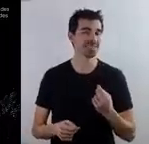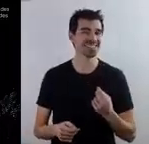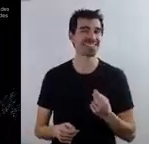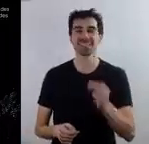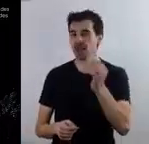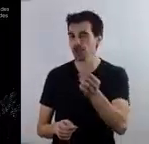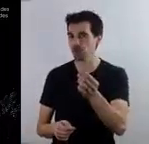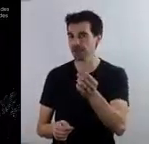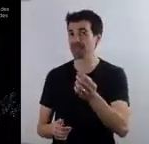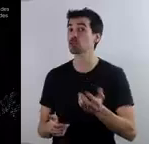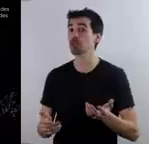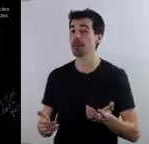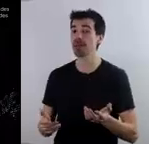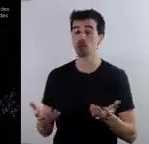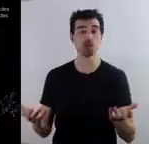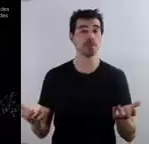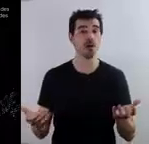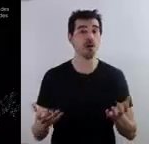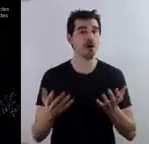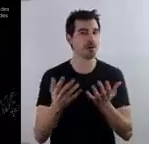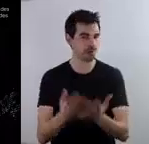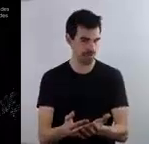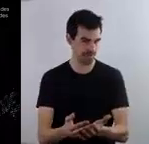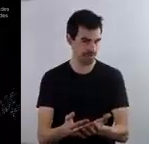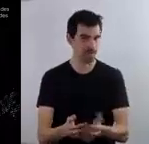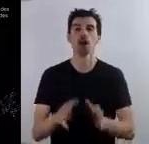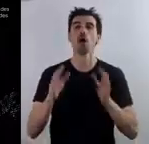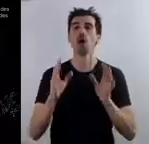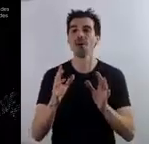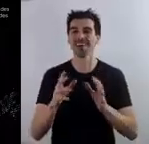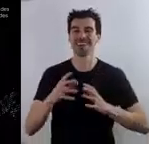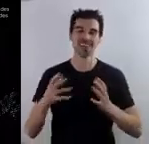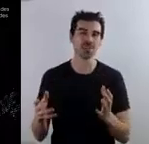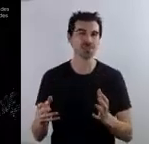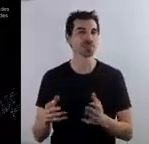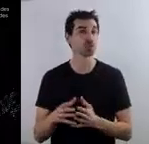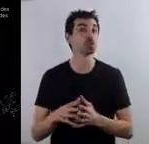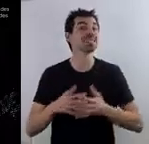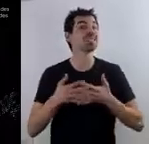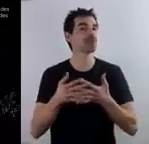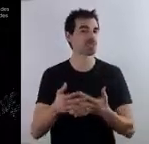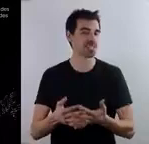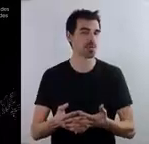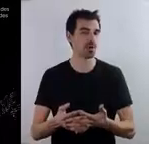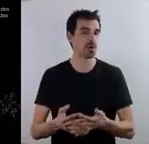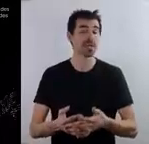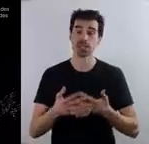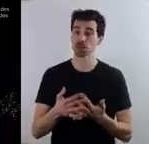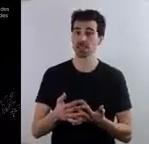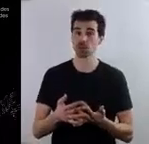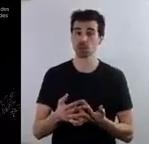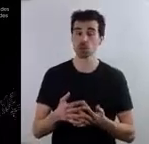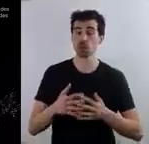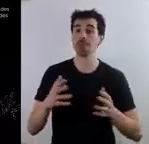réponse motrice dite involontaire. C'est ce que l'on appelle communément un réflexe. Or, les réflexes mettent en jeu différents éléments